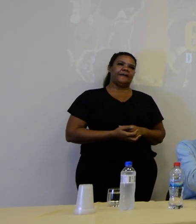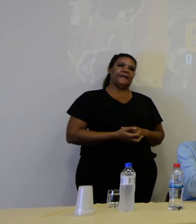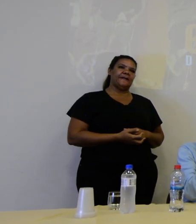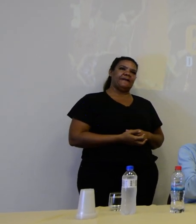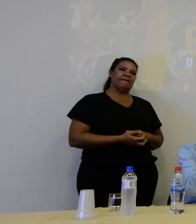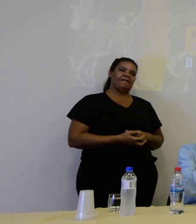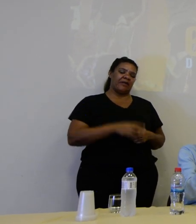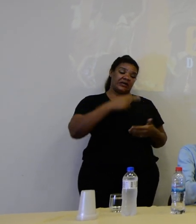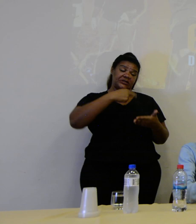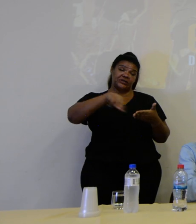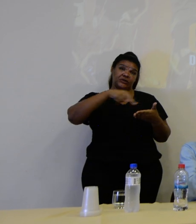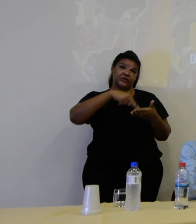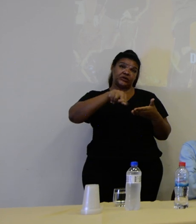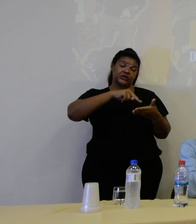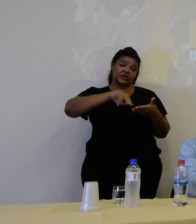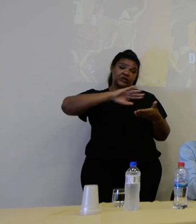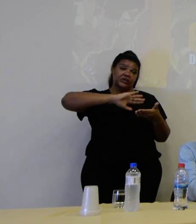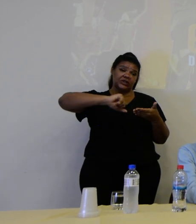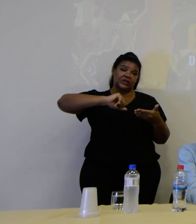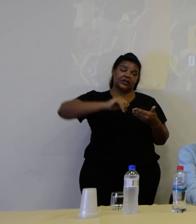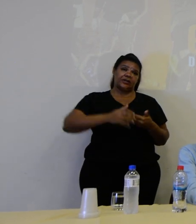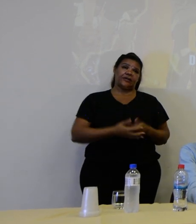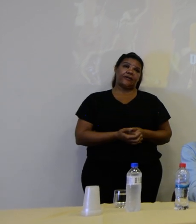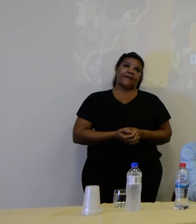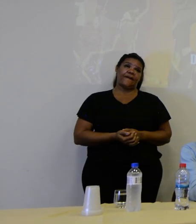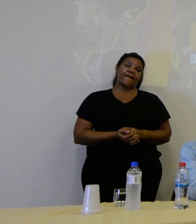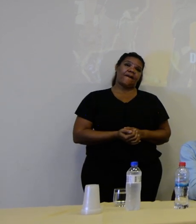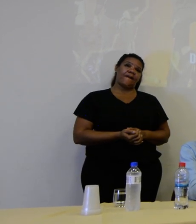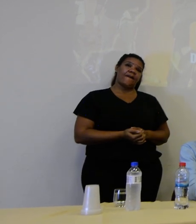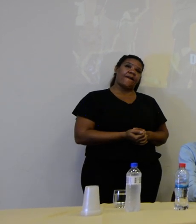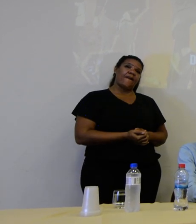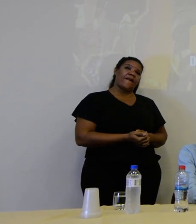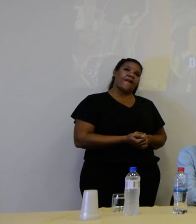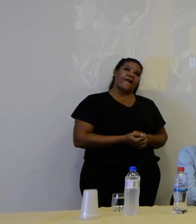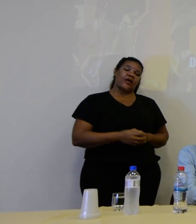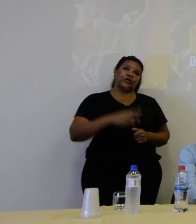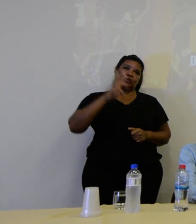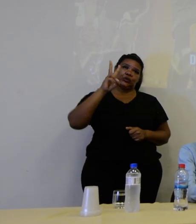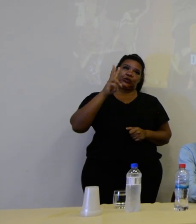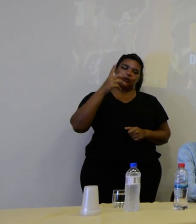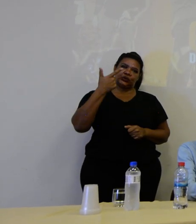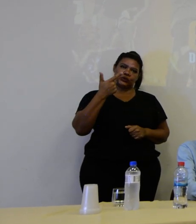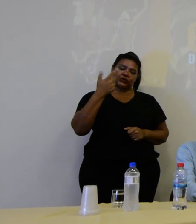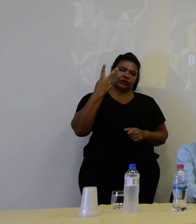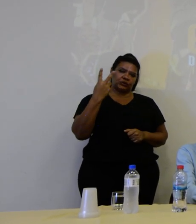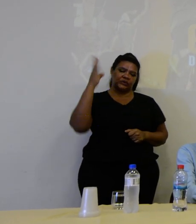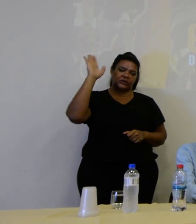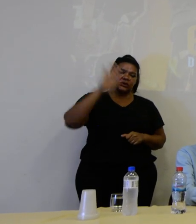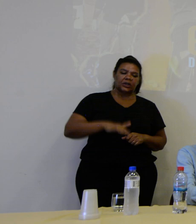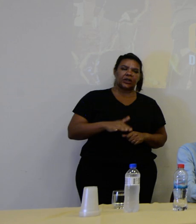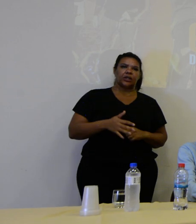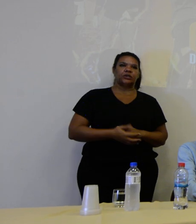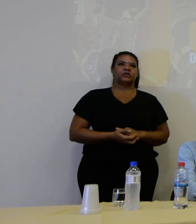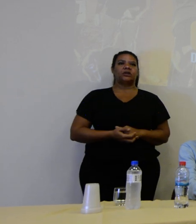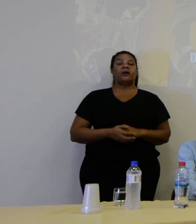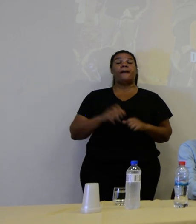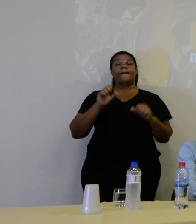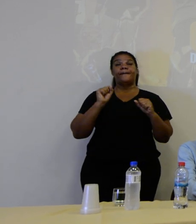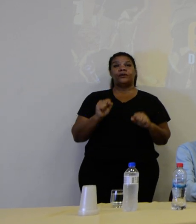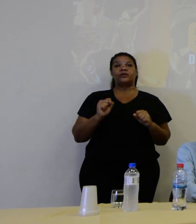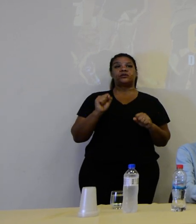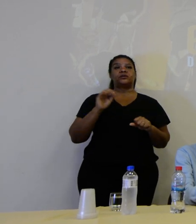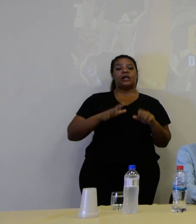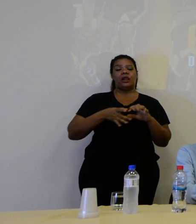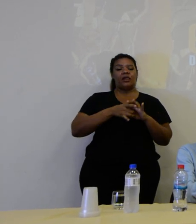a cirurgia ou a intervenção, o nome que se queira dar, será às 14h e possivelmente